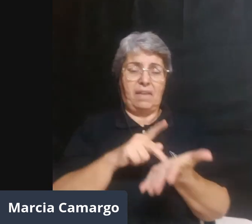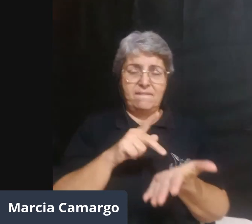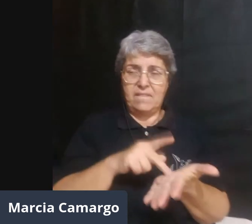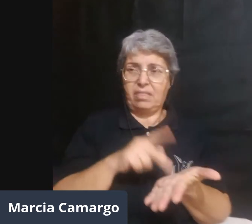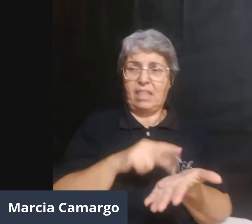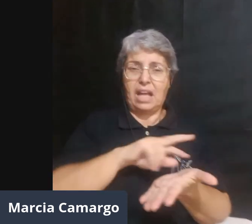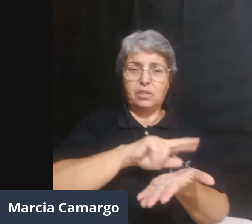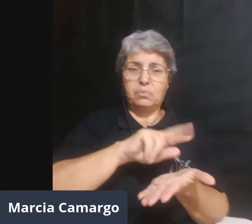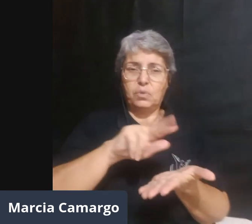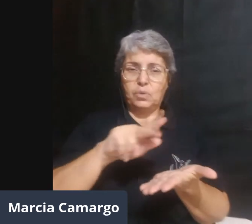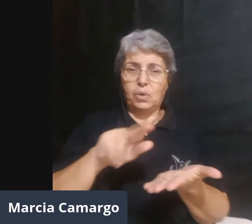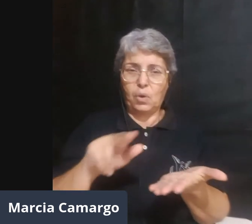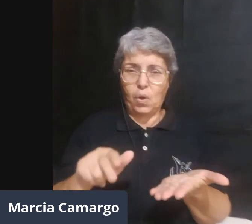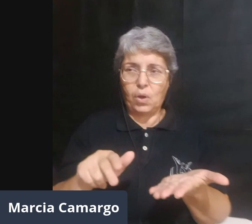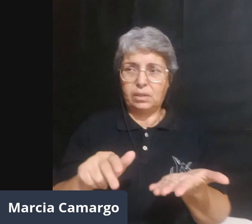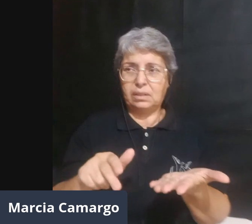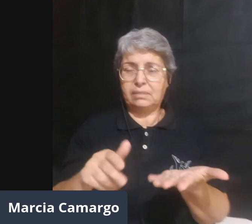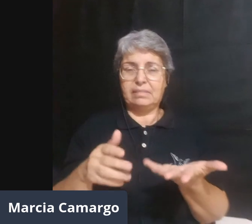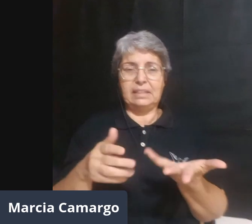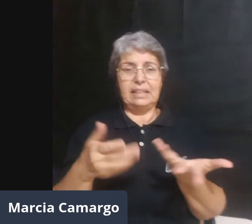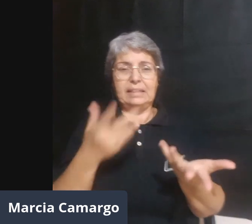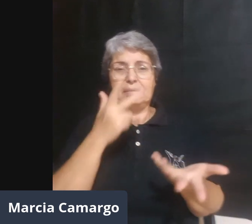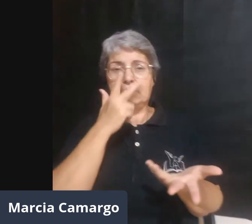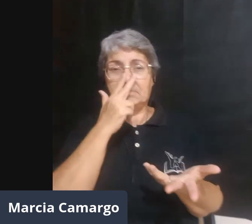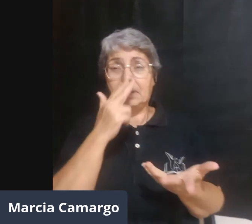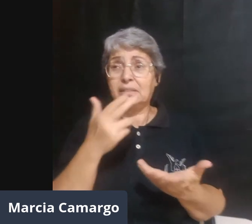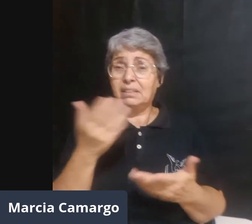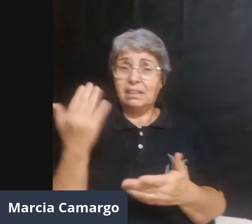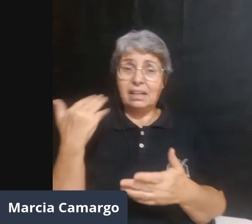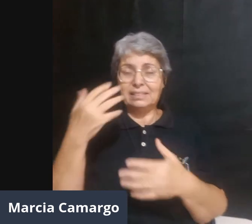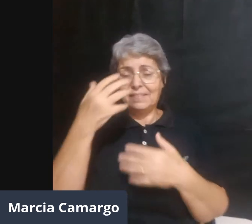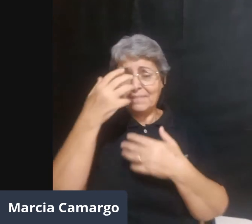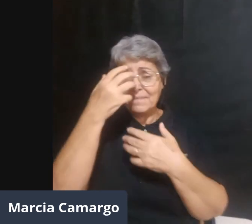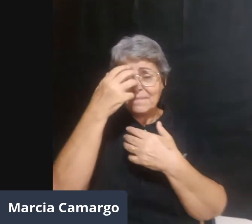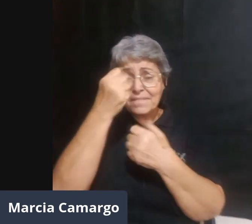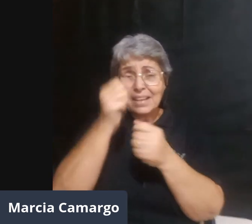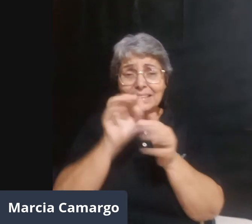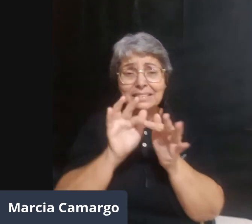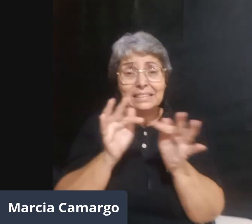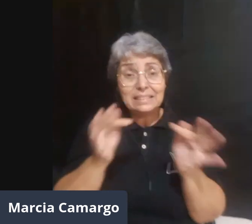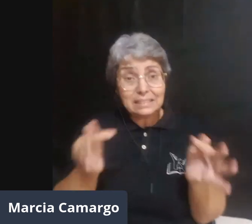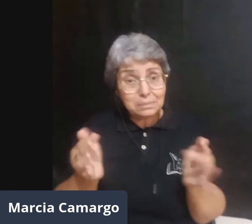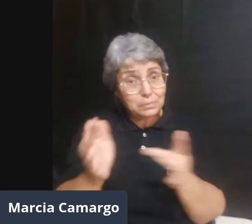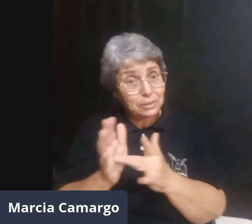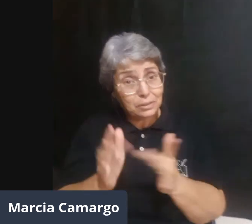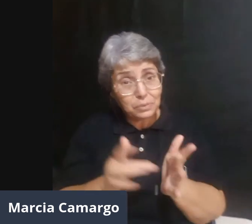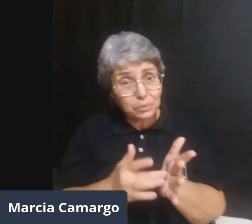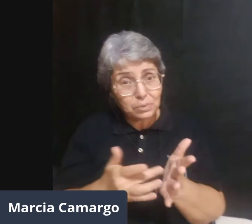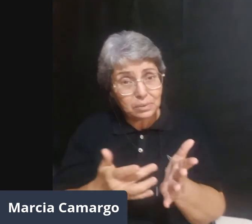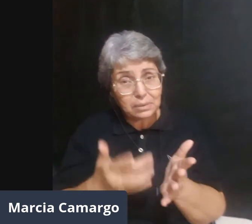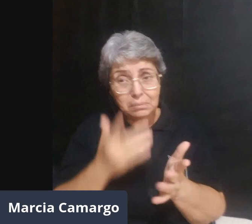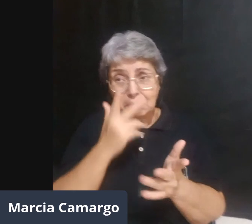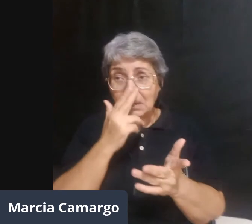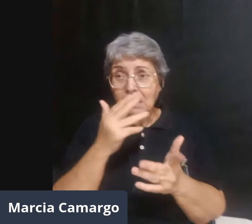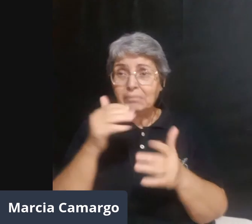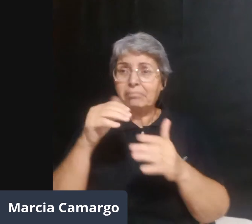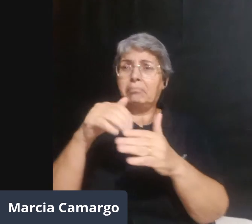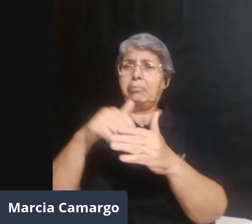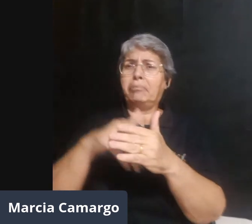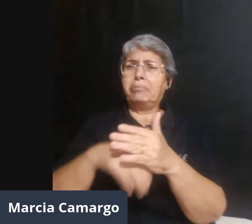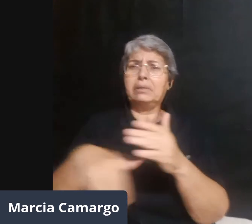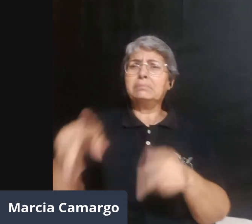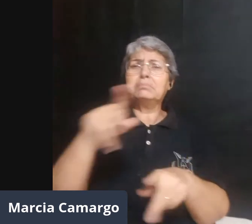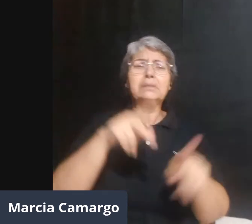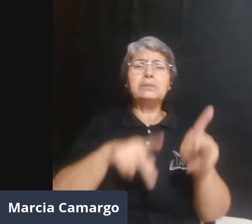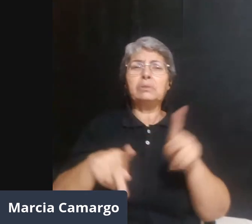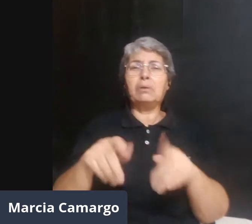pouco sufocaram muito a fé simples de Jesus, aquela fé de coração que levou à